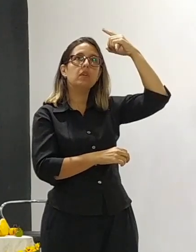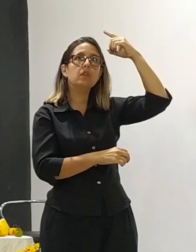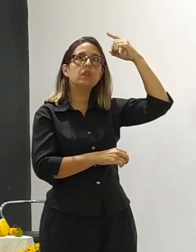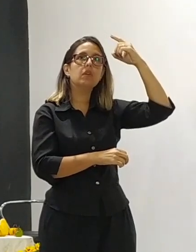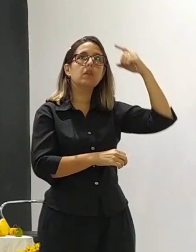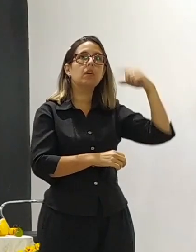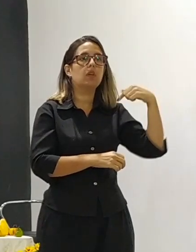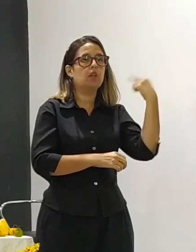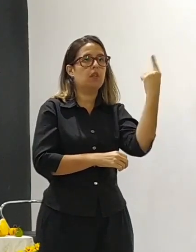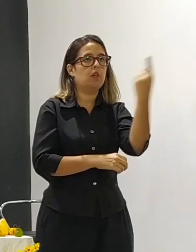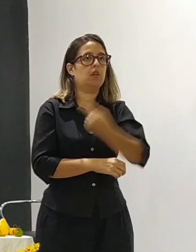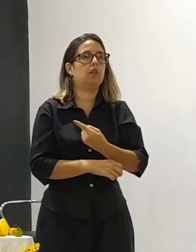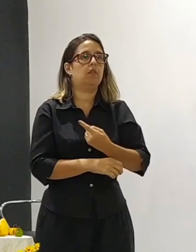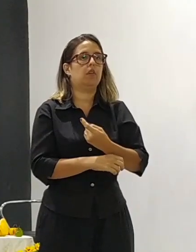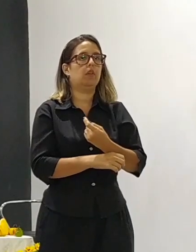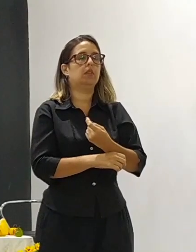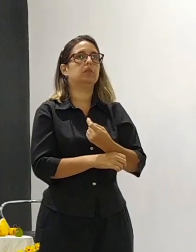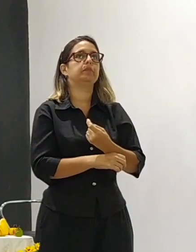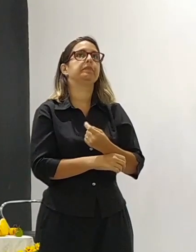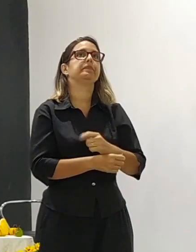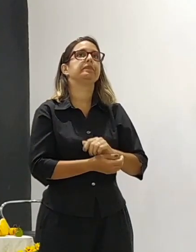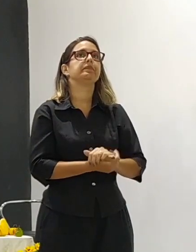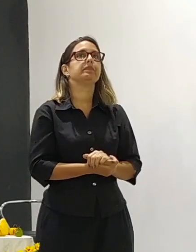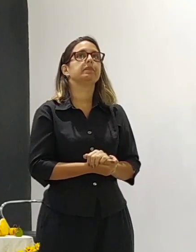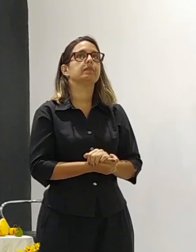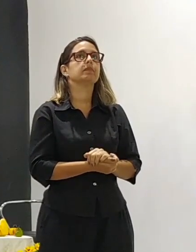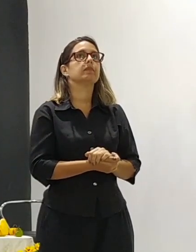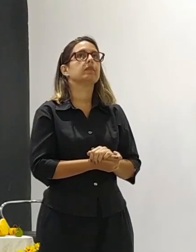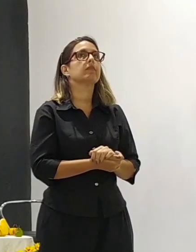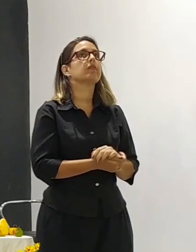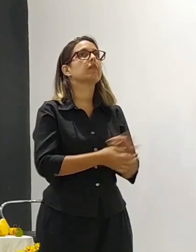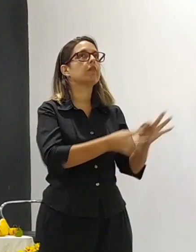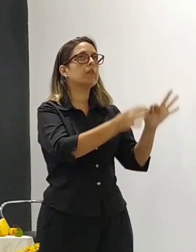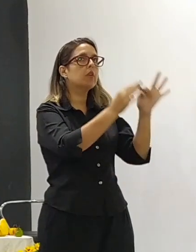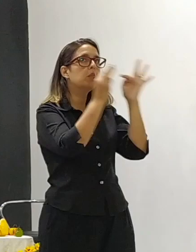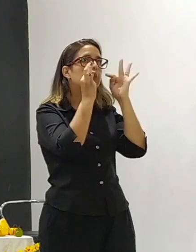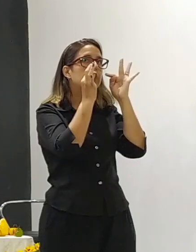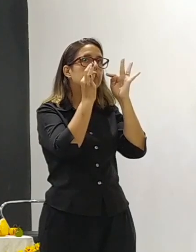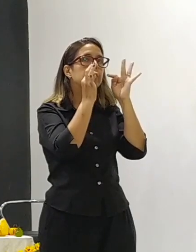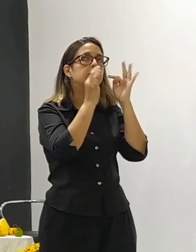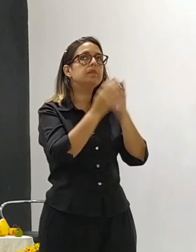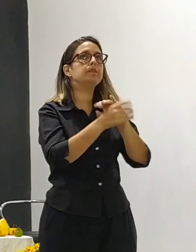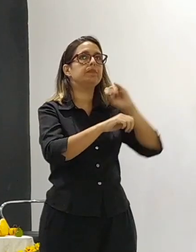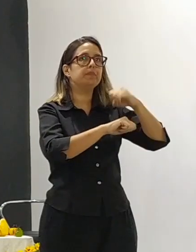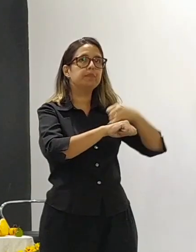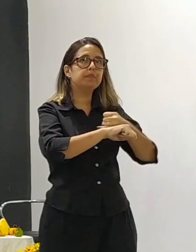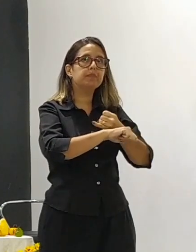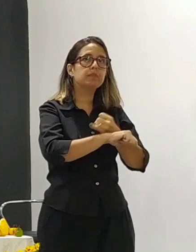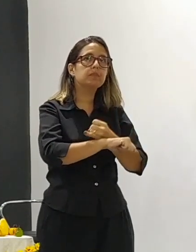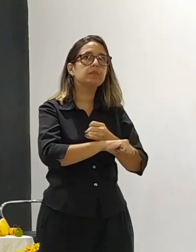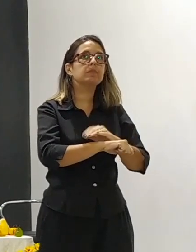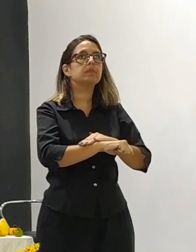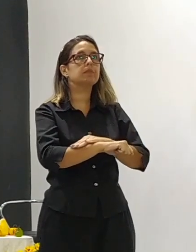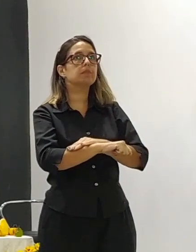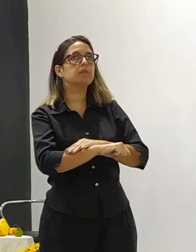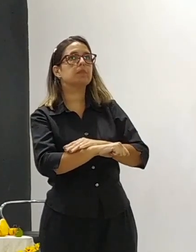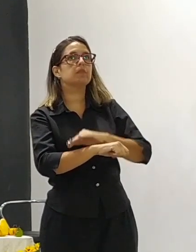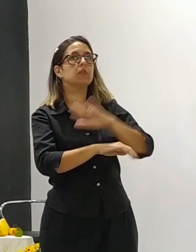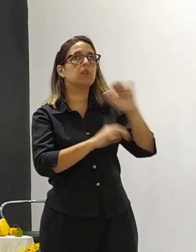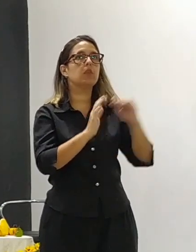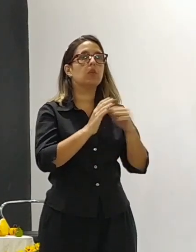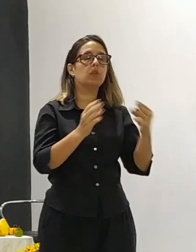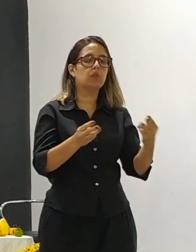vir sobre vós, e ser-me-eis testemunhas tanto em Jerusalém, como em